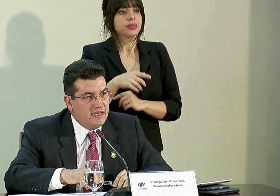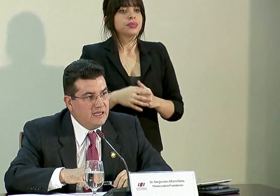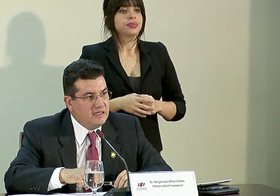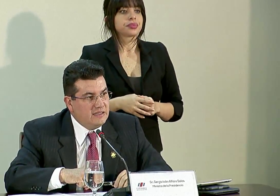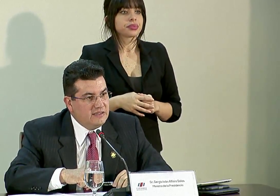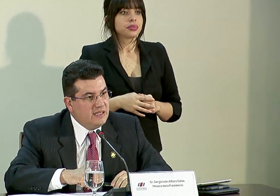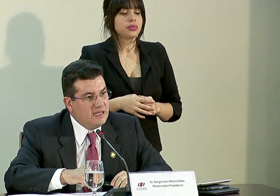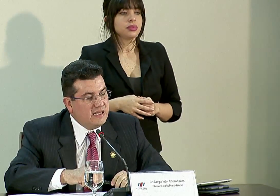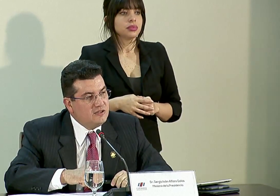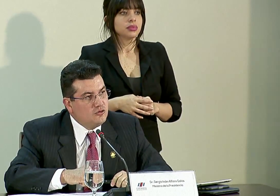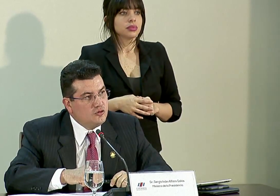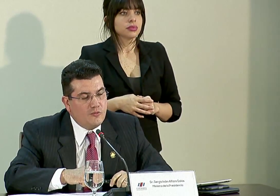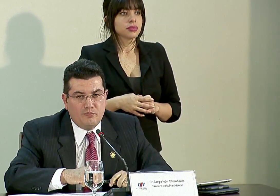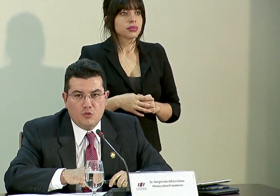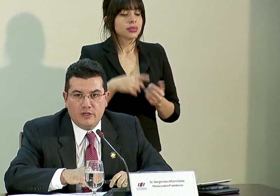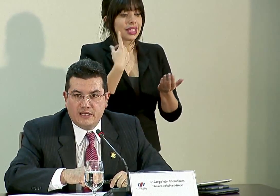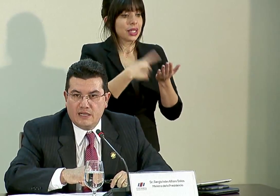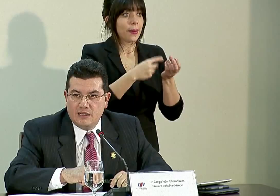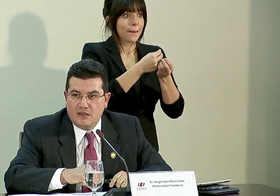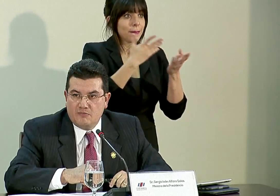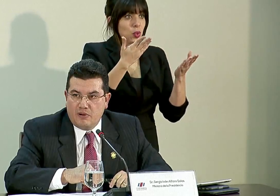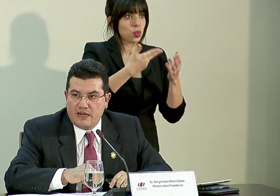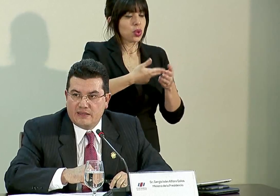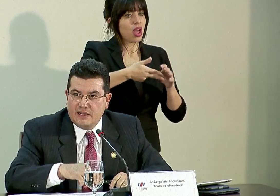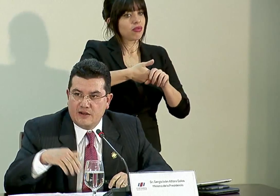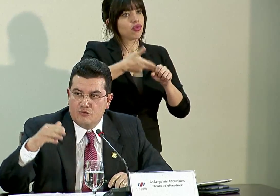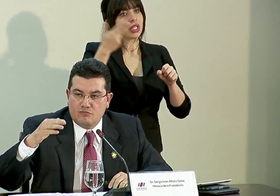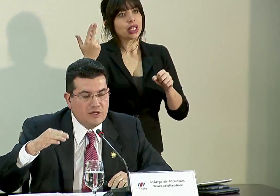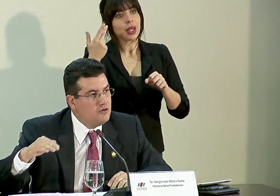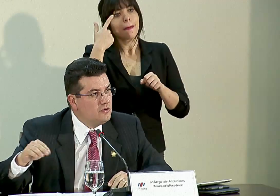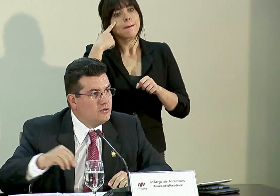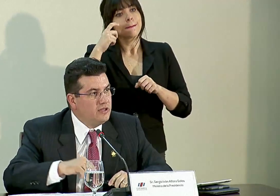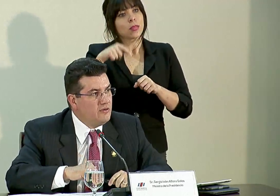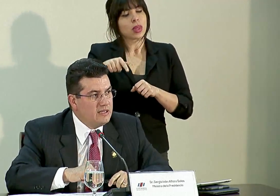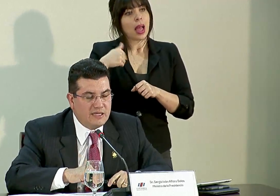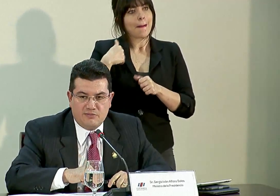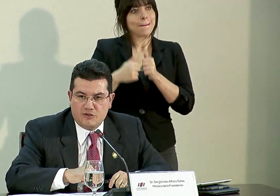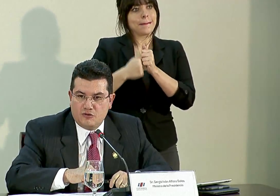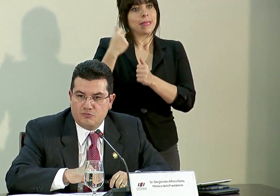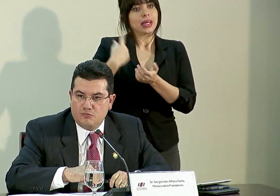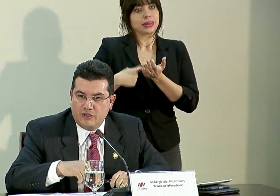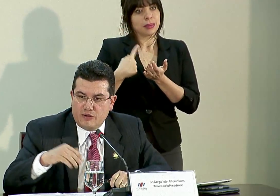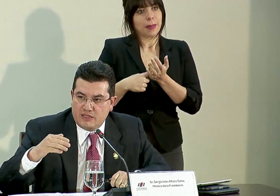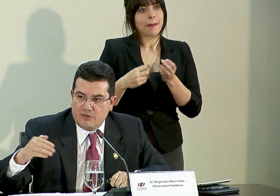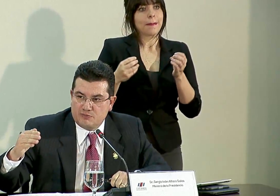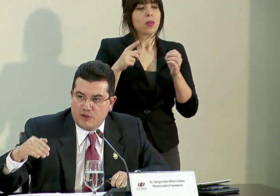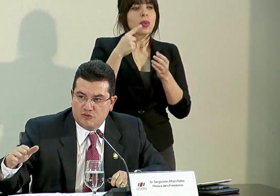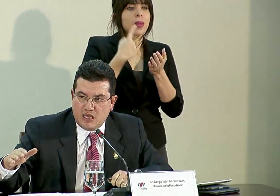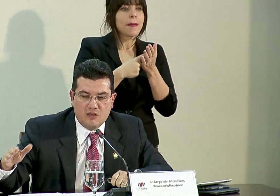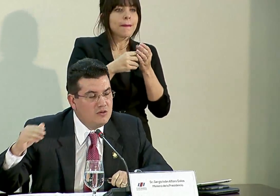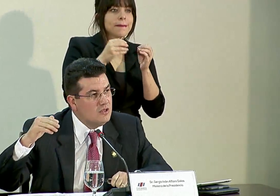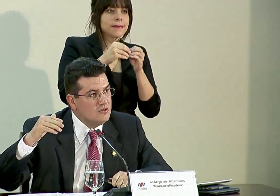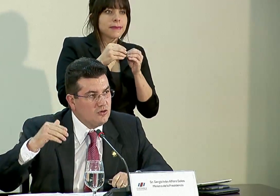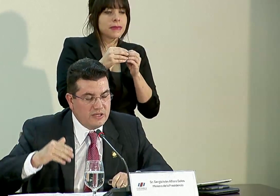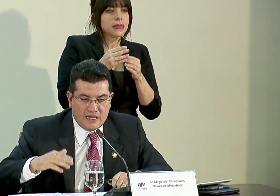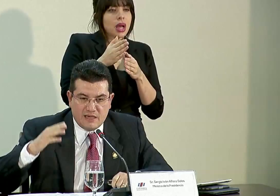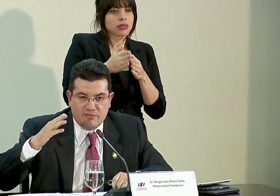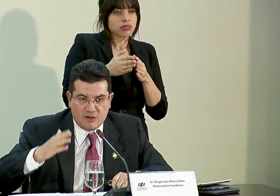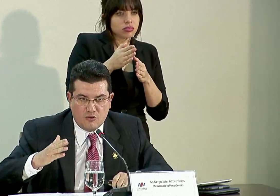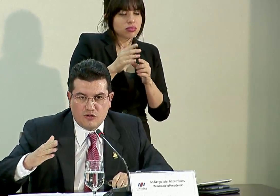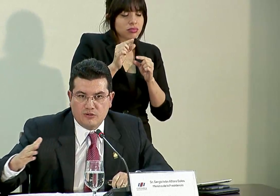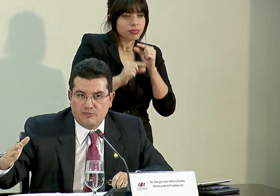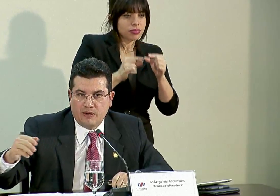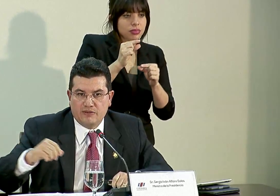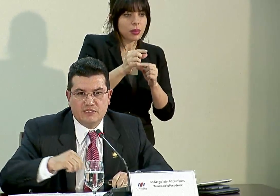de la discusión pública para tener un mayor debate y un debate más pausado donde